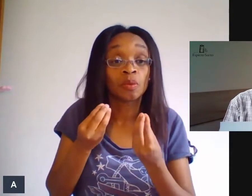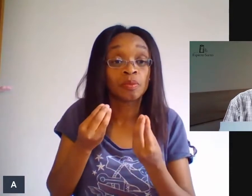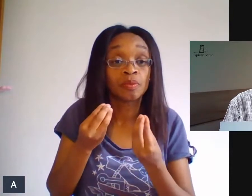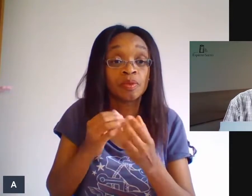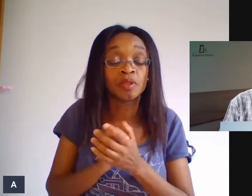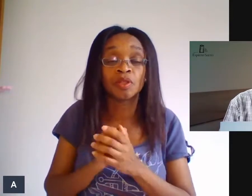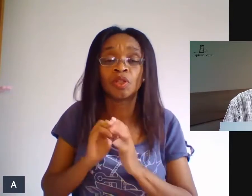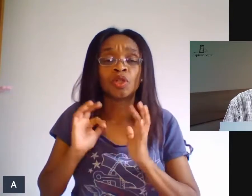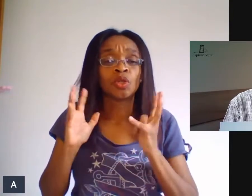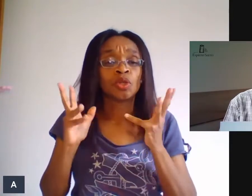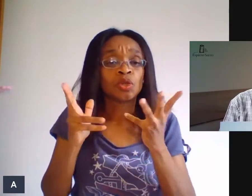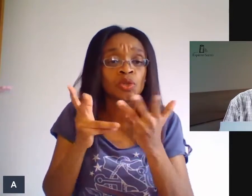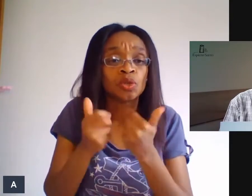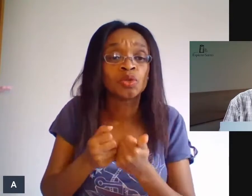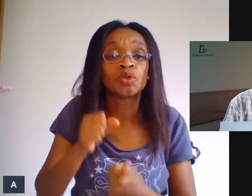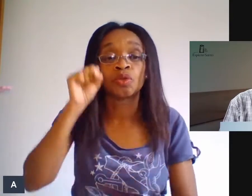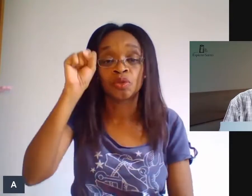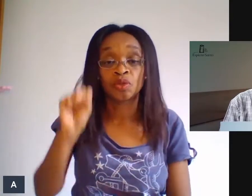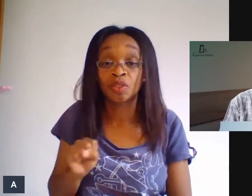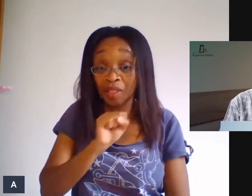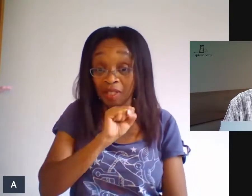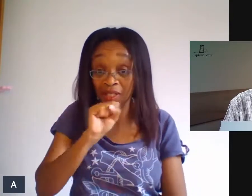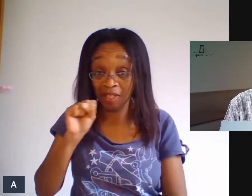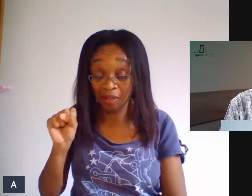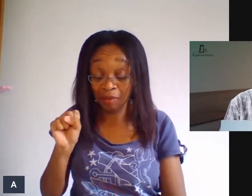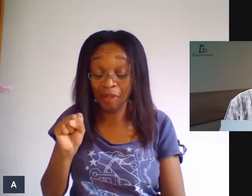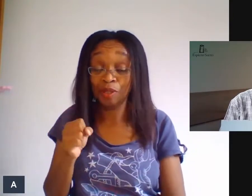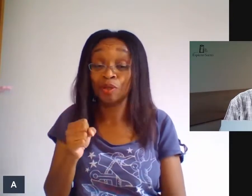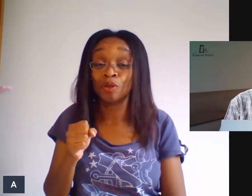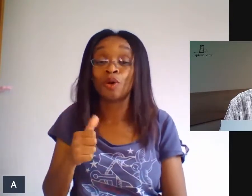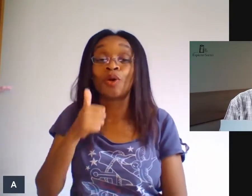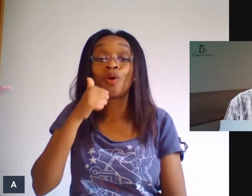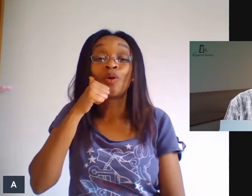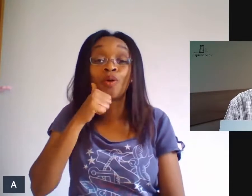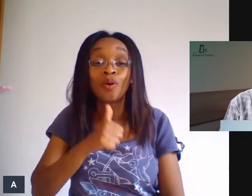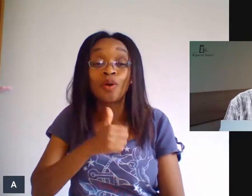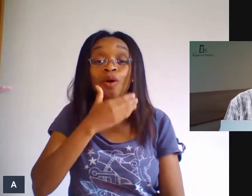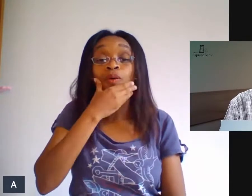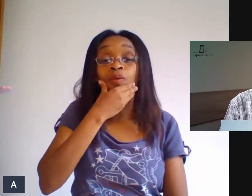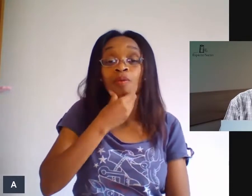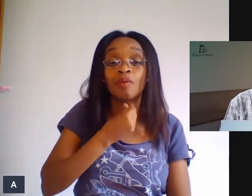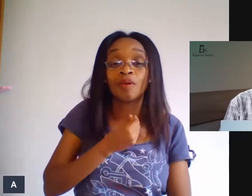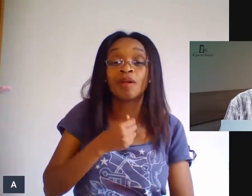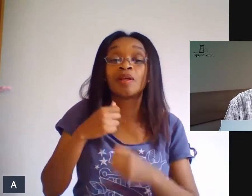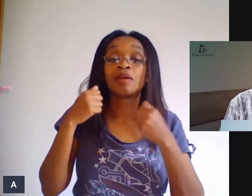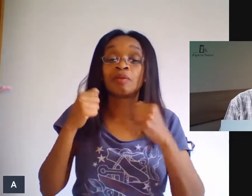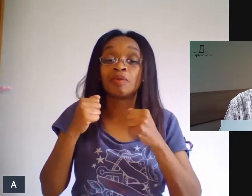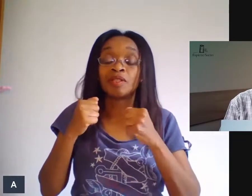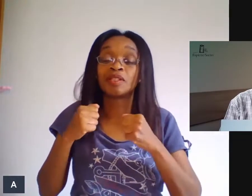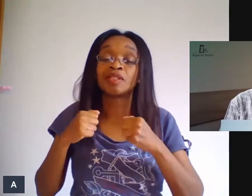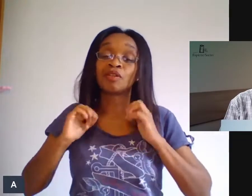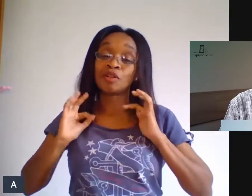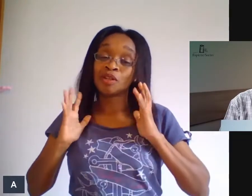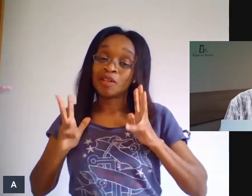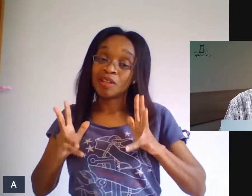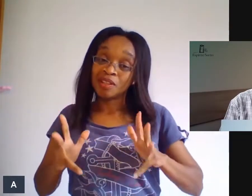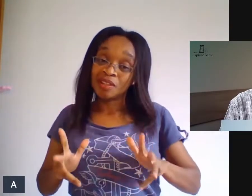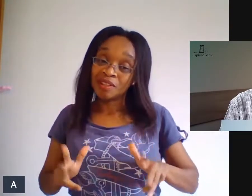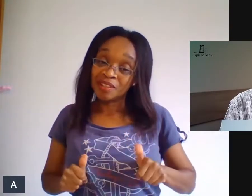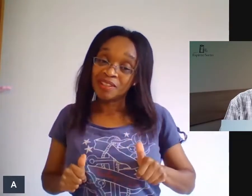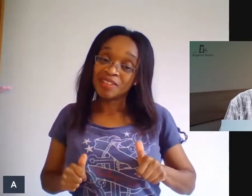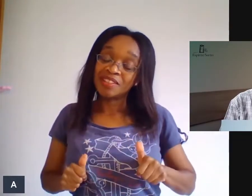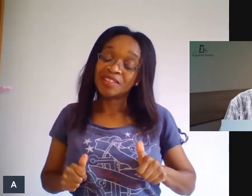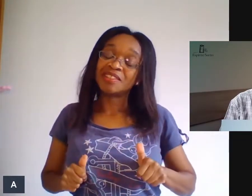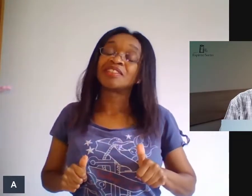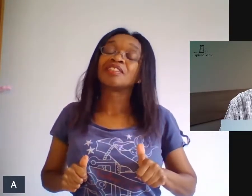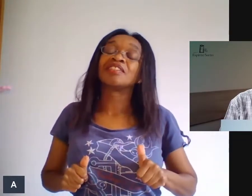os noivos devem estar em estado de graça para se casar, de modo a poder receber todas as